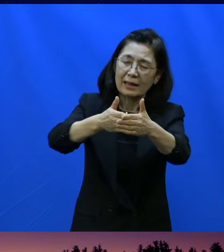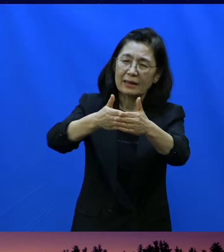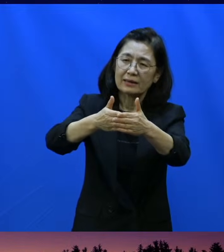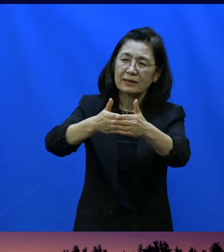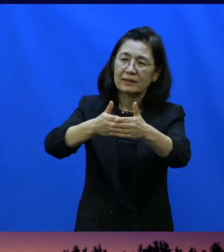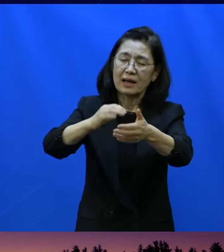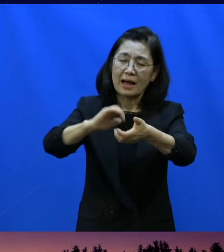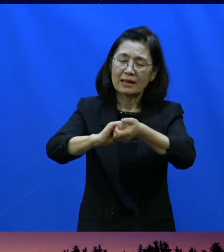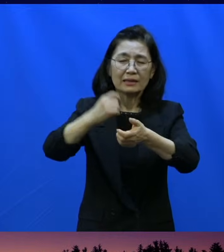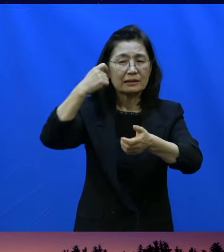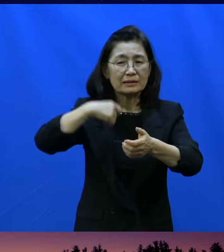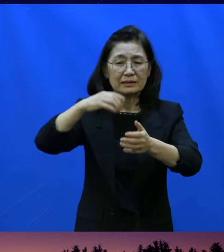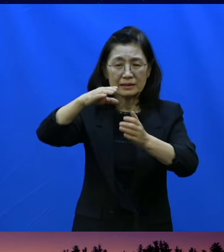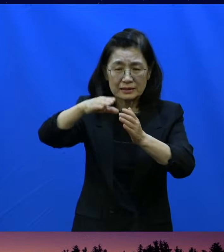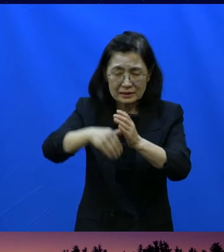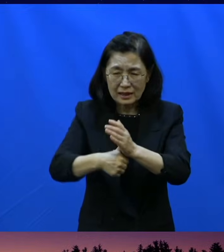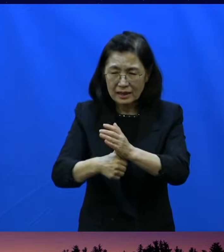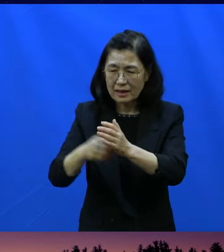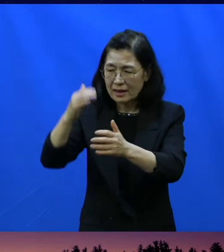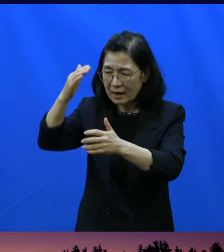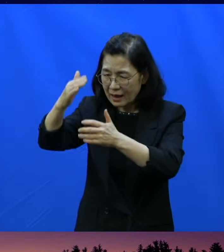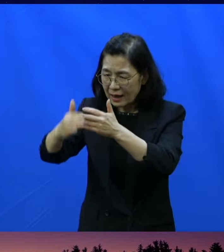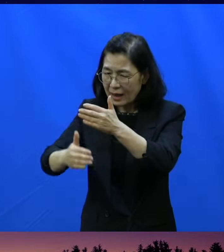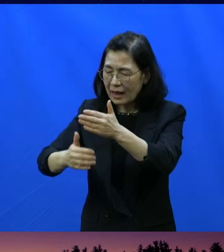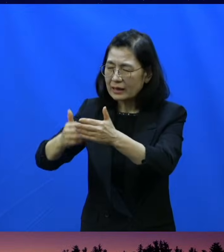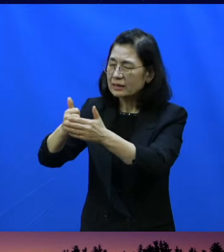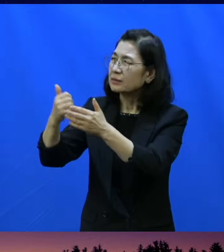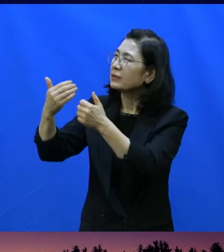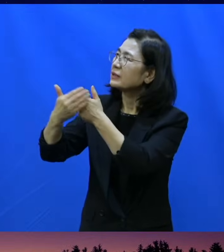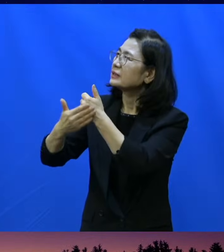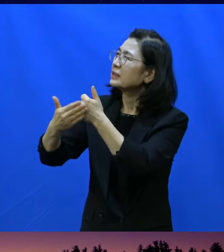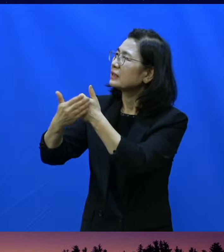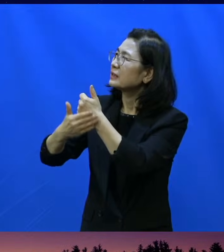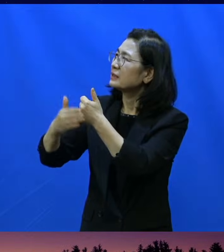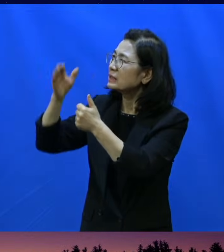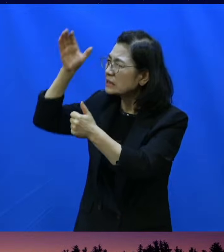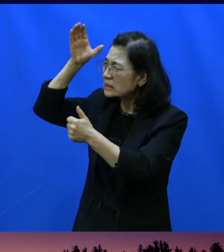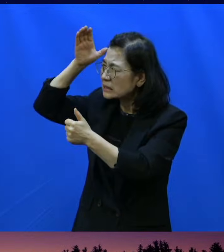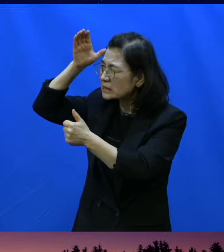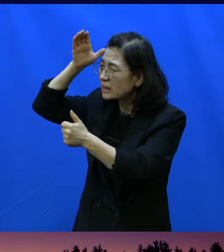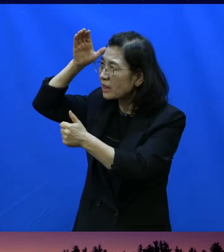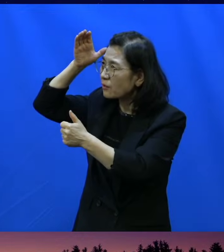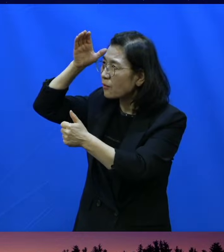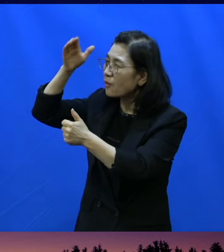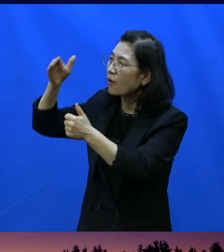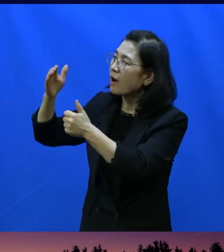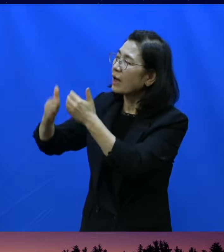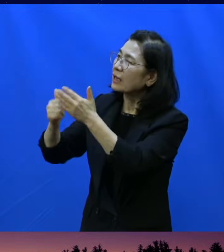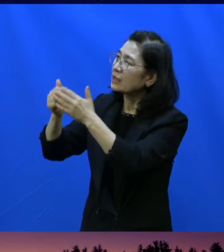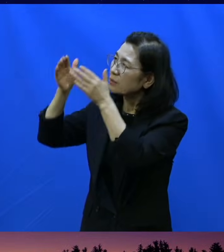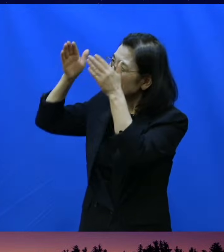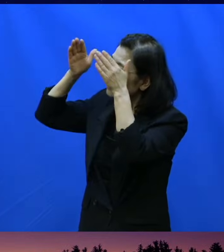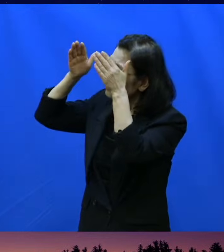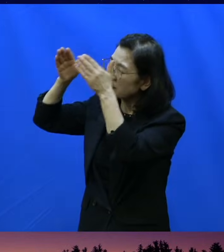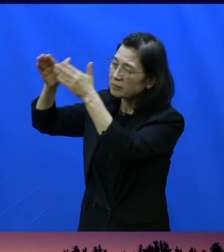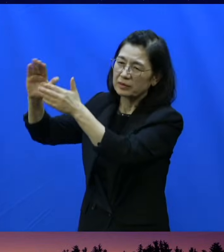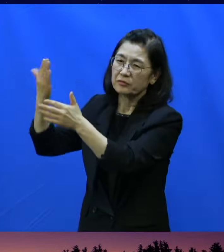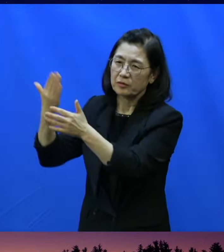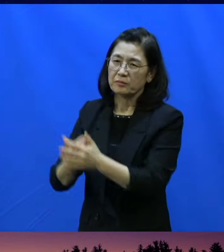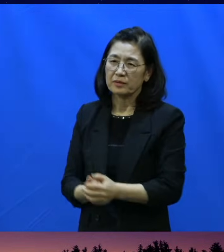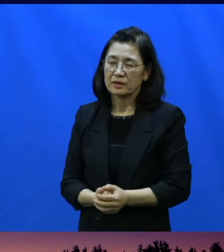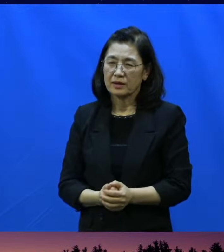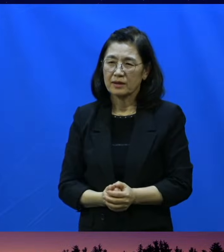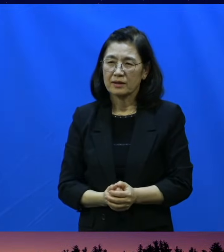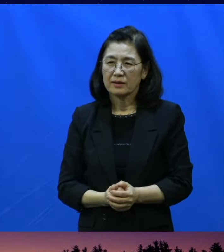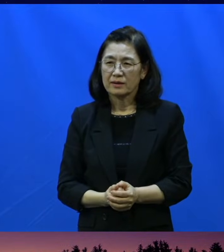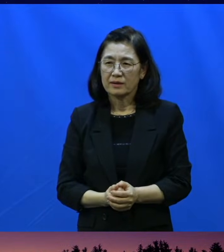것. 모든 일마다 하나님을 찾는 것입니다. 모든 순간마다, 일마다, 때마다